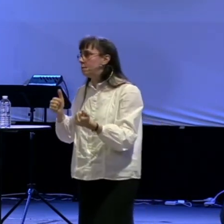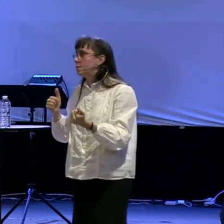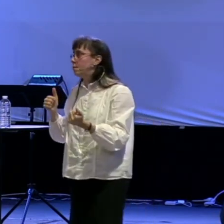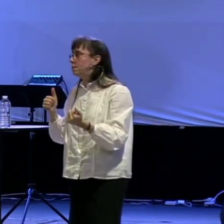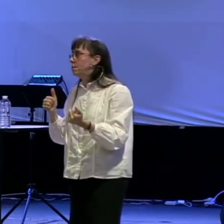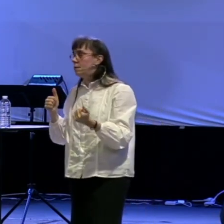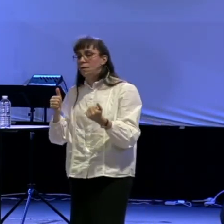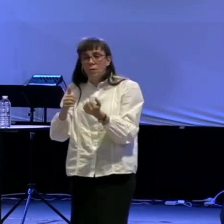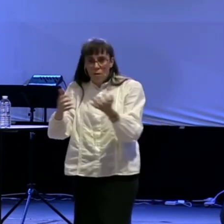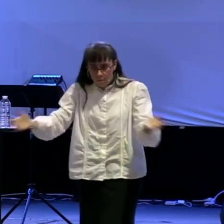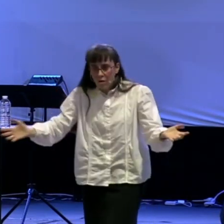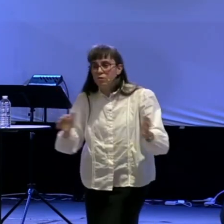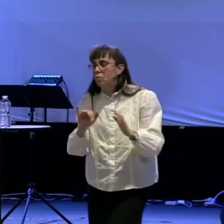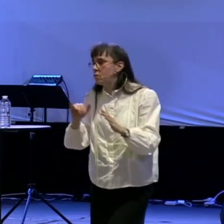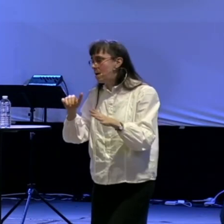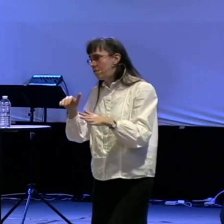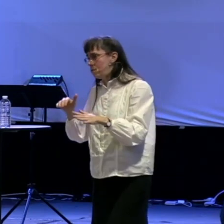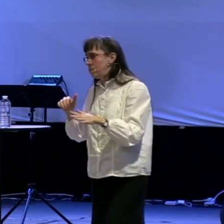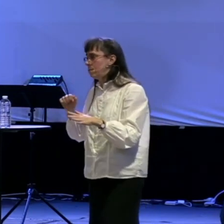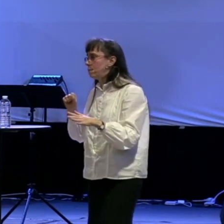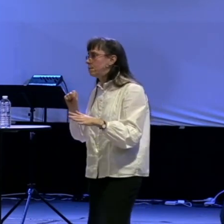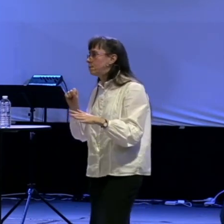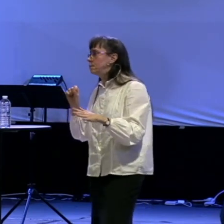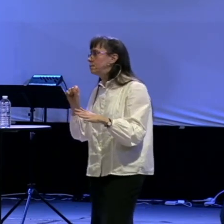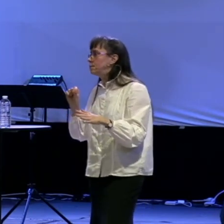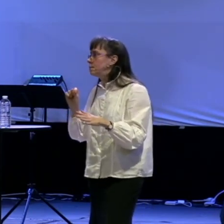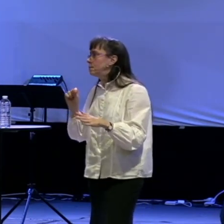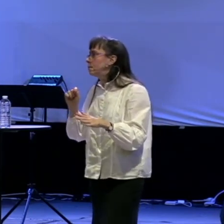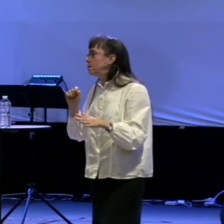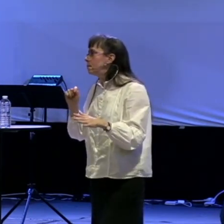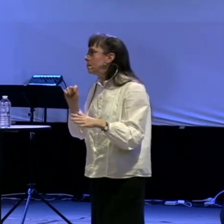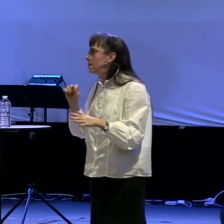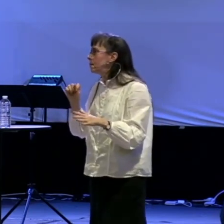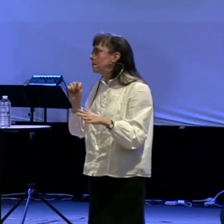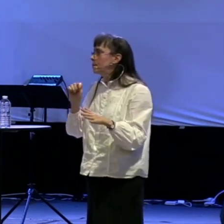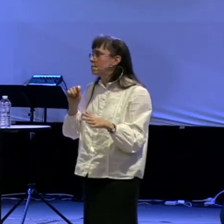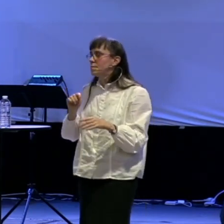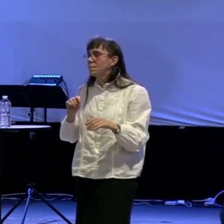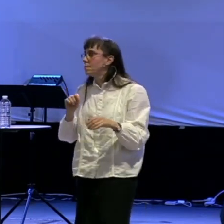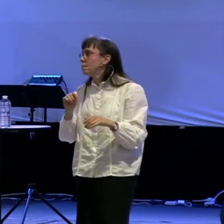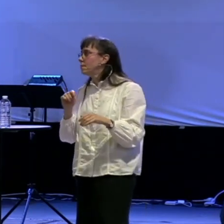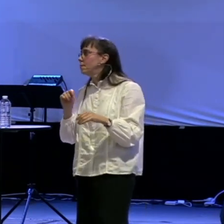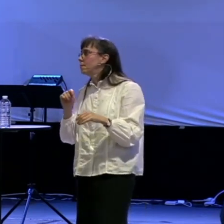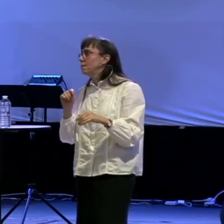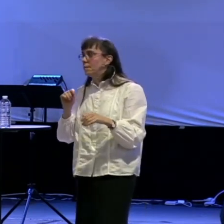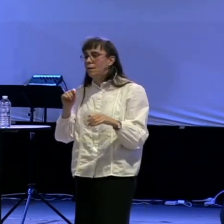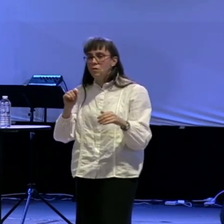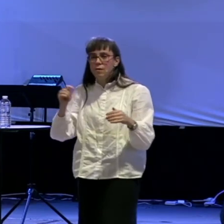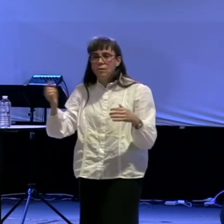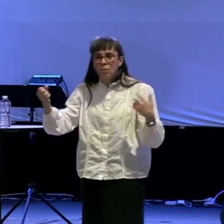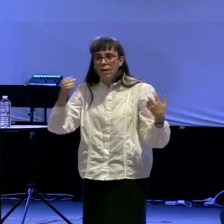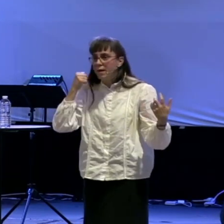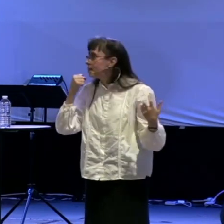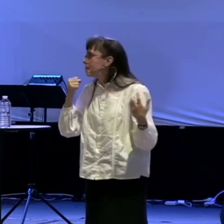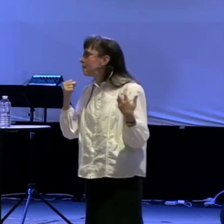Donc maintenant, faites tout ce que vous avez à faire. So now, just do what you have to do. Et vous avez pas vu que c'est assez extraordinaire. Jésus prend des coups, il prend des